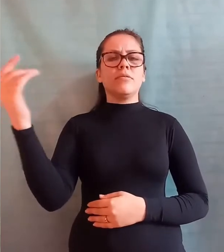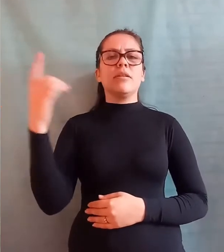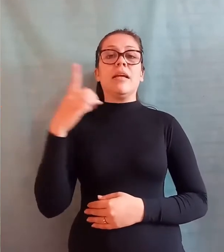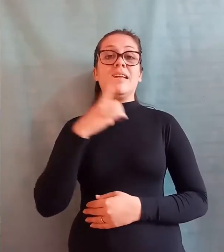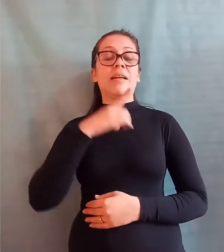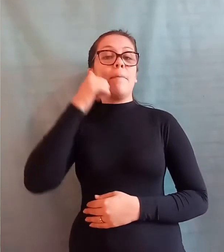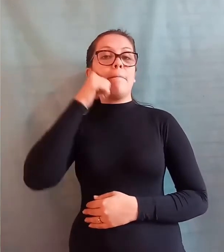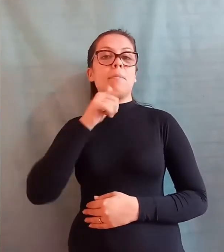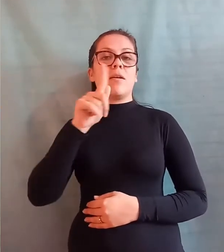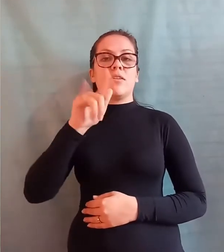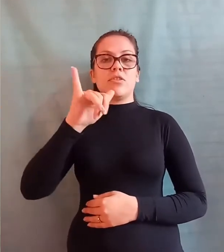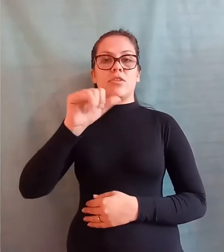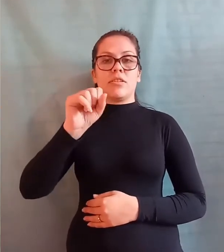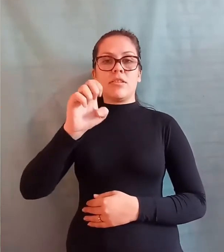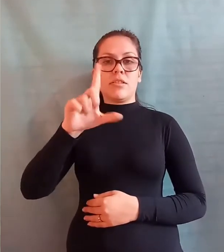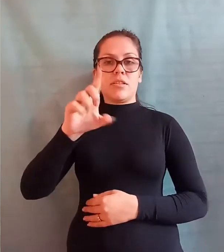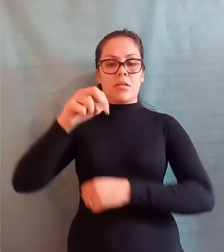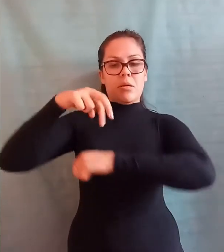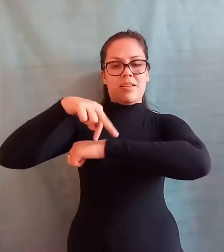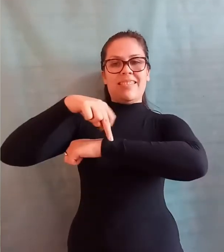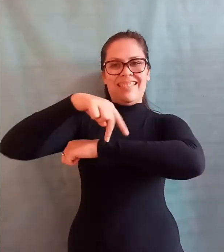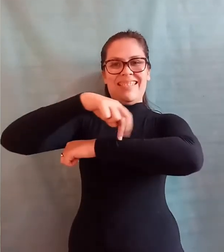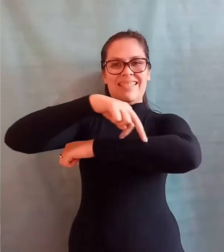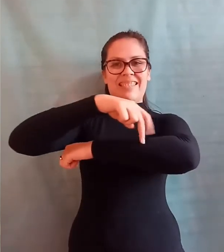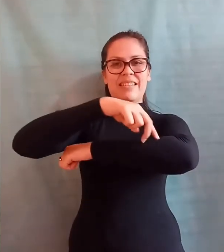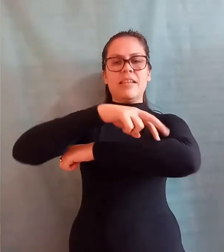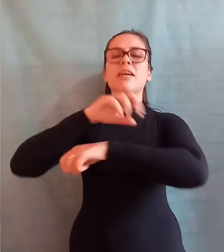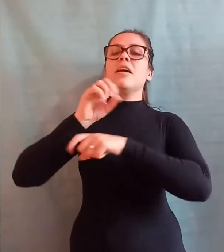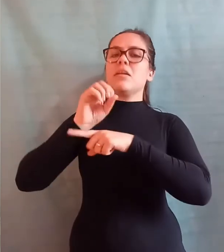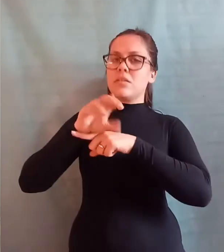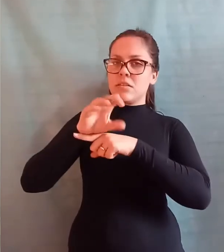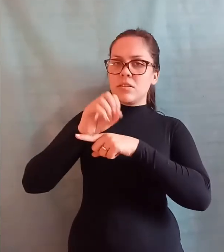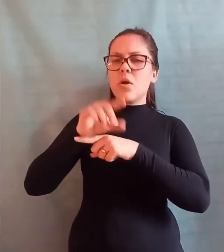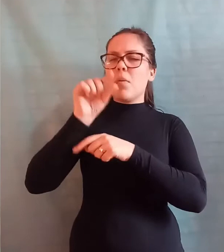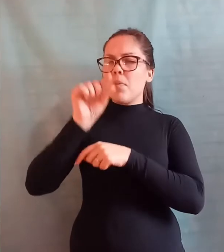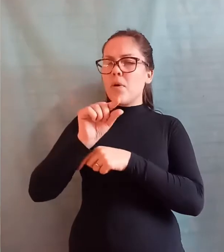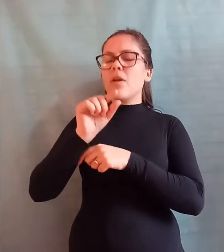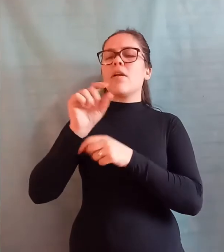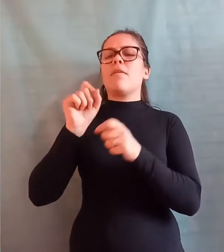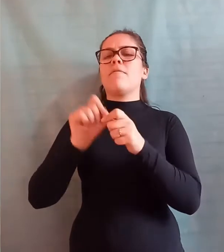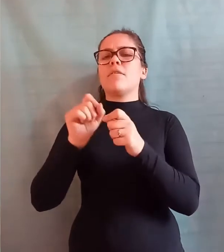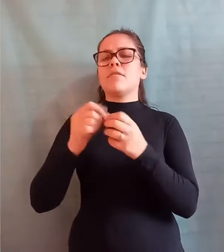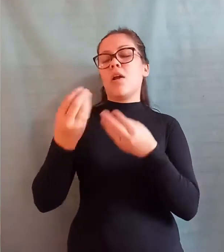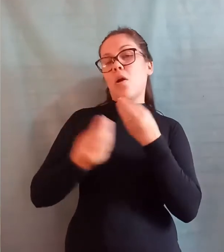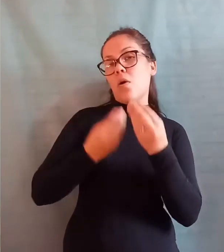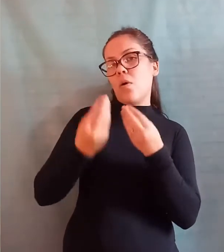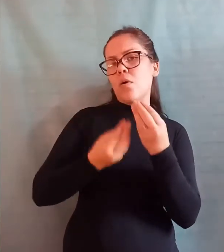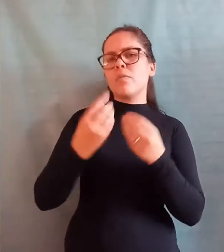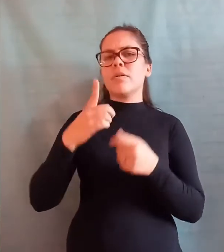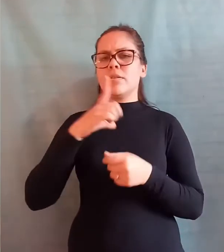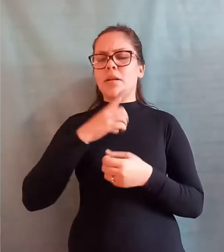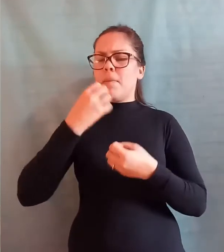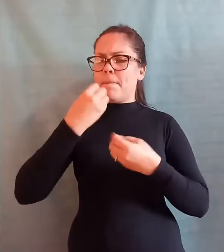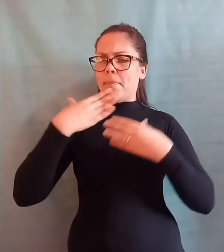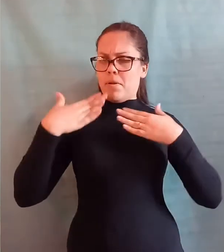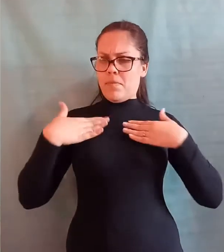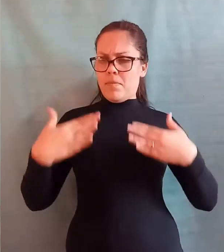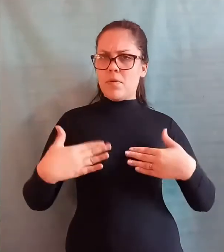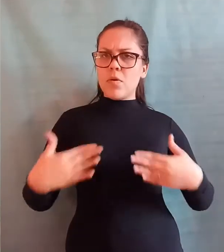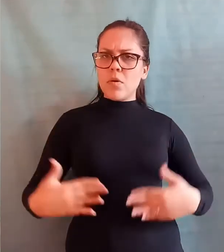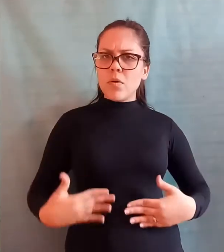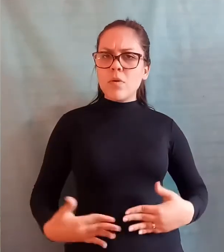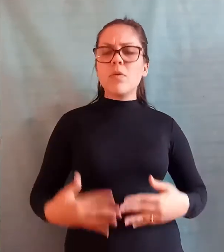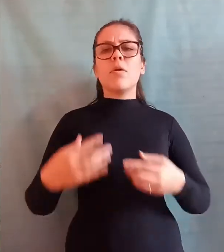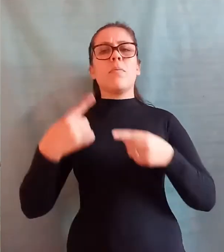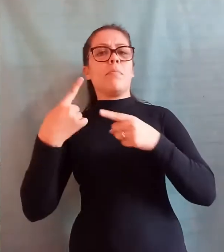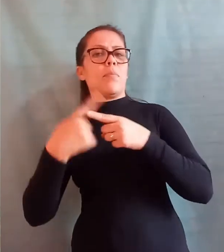famosa. A Gisele Bündchen publicou no Instagram dela, ensinou um pouquinho a fazer. E ela traz vários benefícios, mas né,